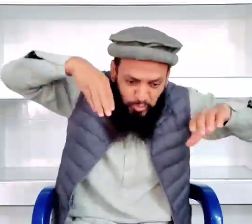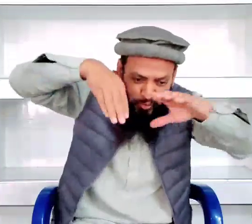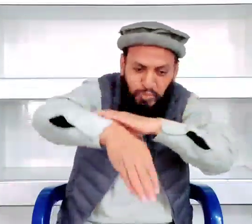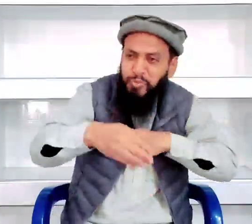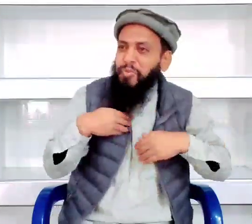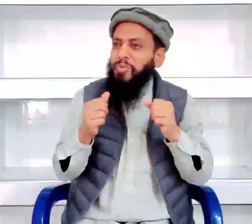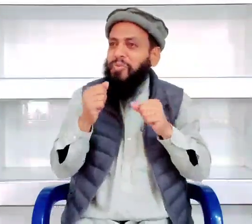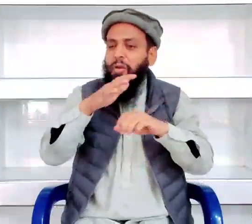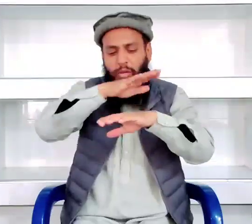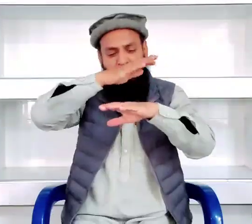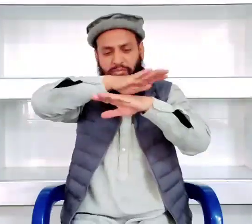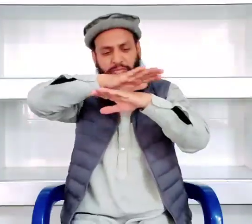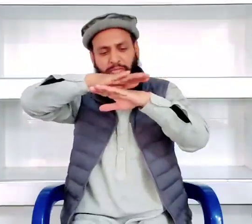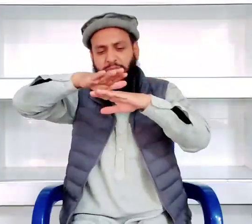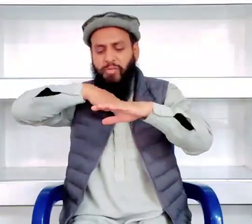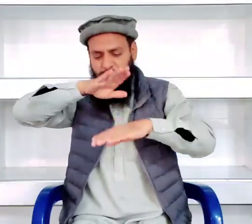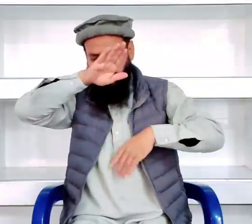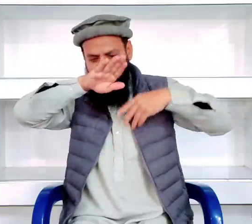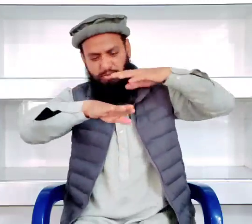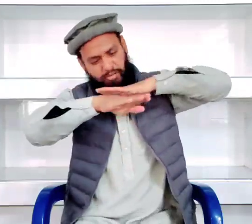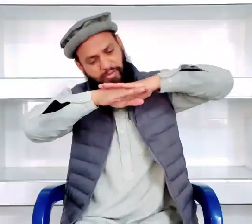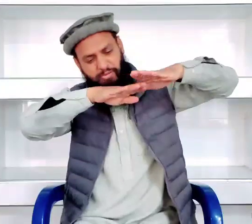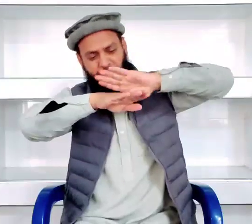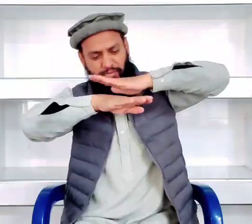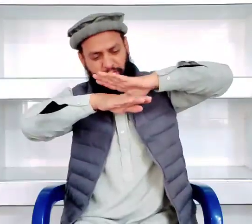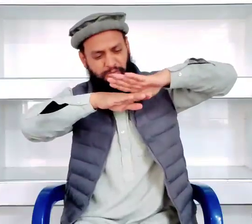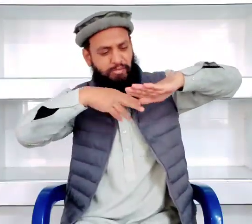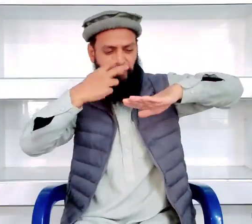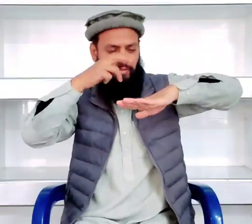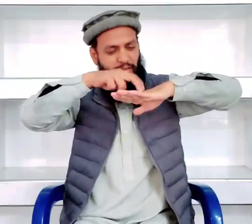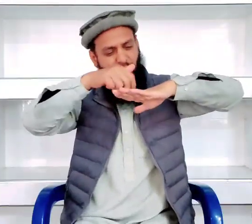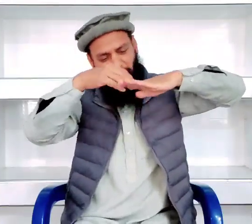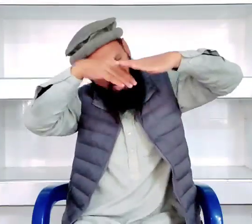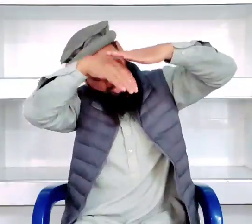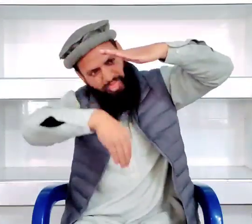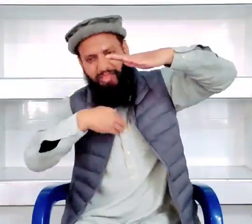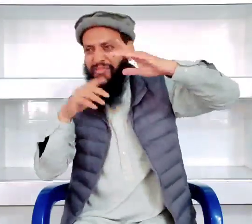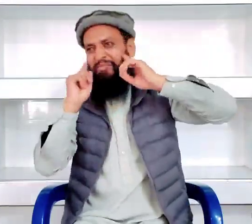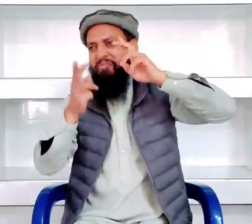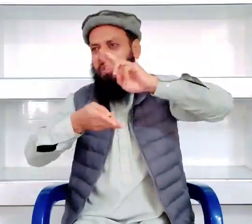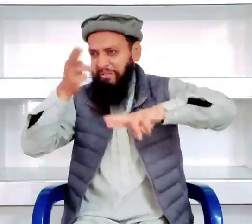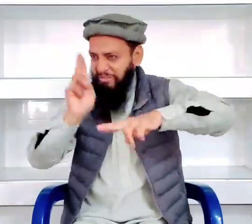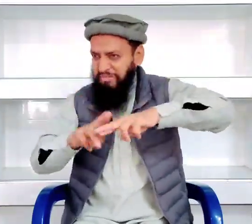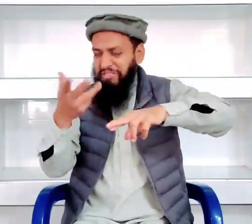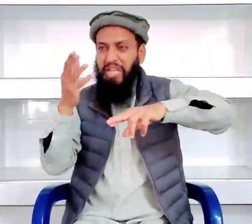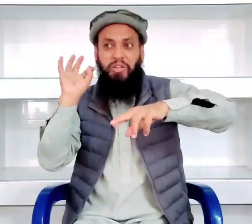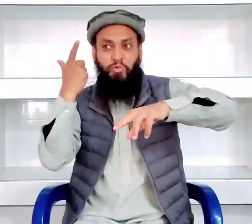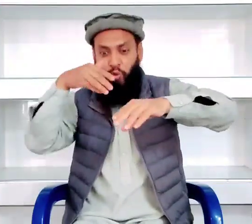اور منع ہے کیونکہ پتا نہیں ہے جو کچھ چیز نکلے یا نہ نکلے عام پتھر نکلے یا کوئی سونا نکل آئے یا ہیرا نکل آئے